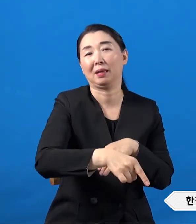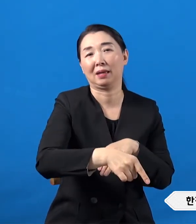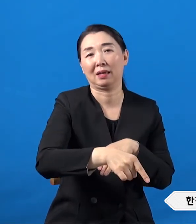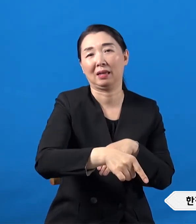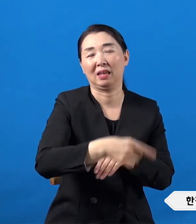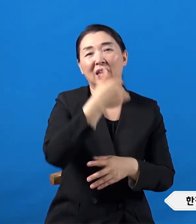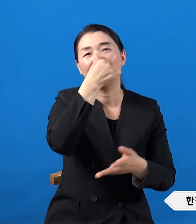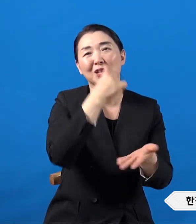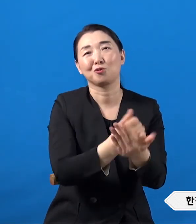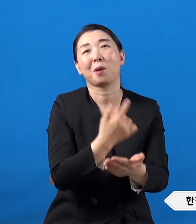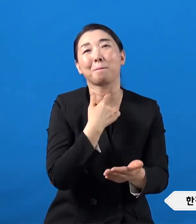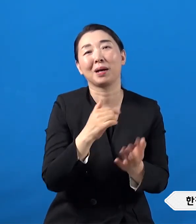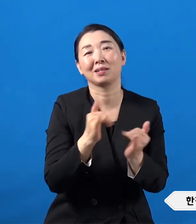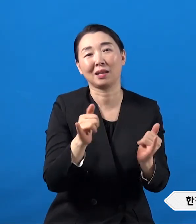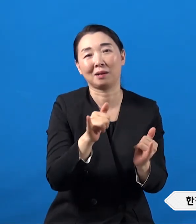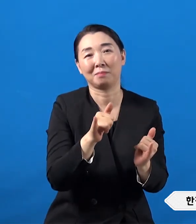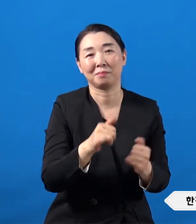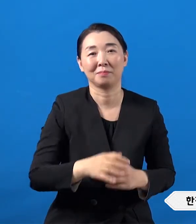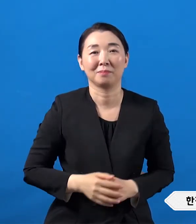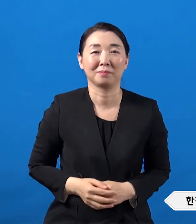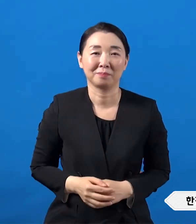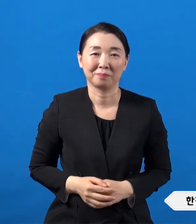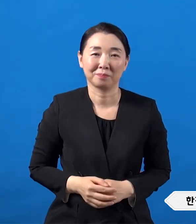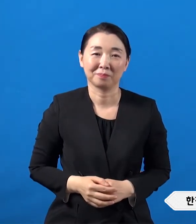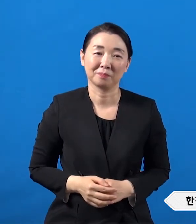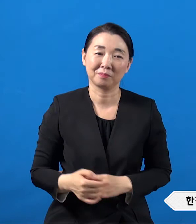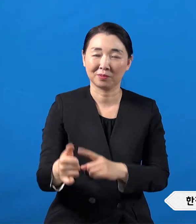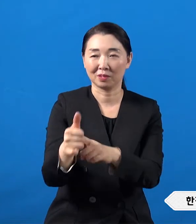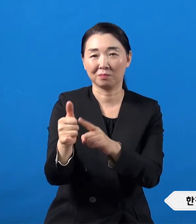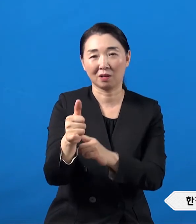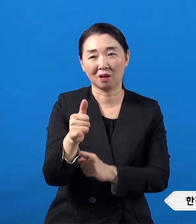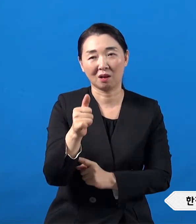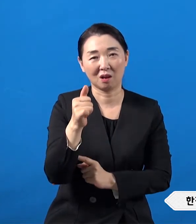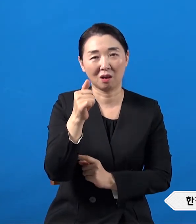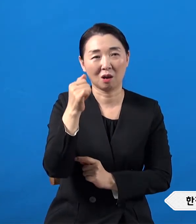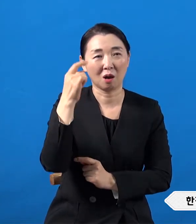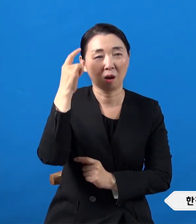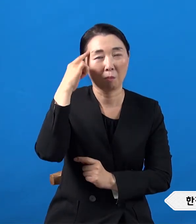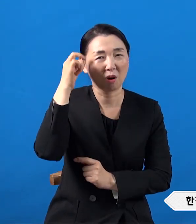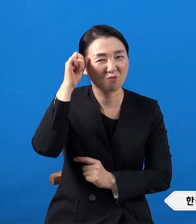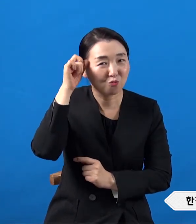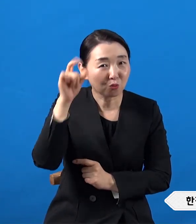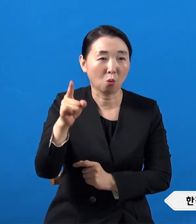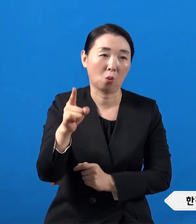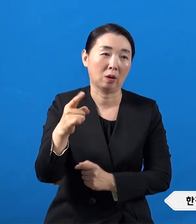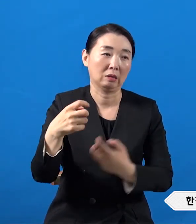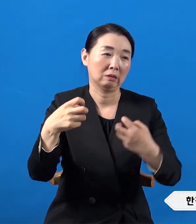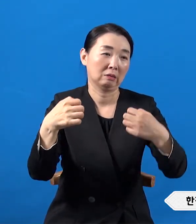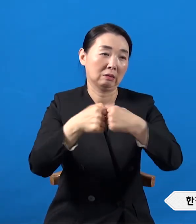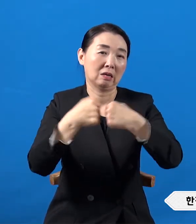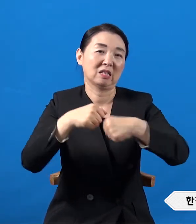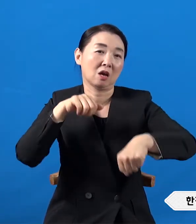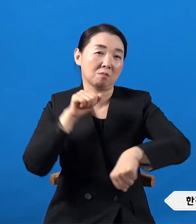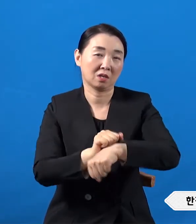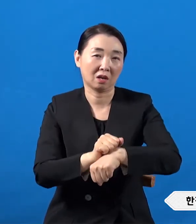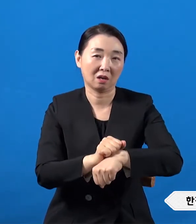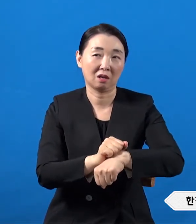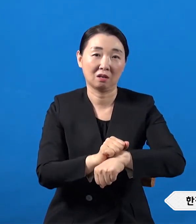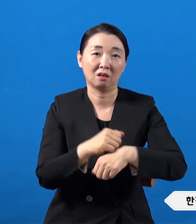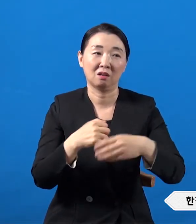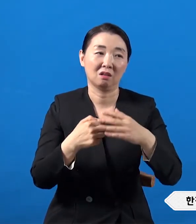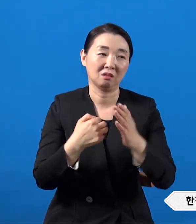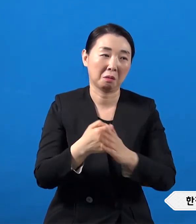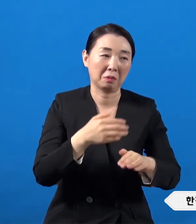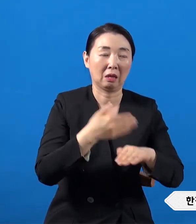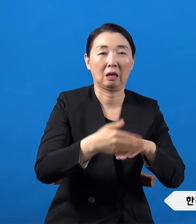건달들, 범죄자들을 의미합니다. 입다가 머리도 좋고 싸움도 잘하고 하니까 할 일 없는